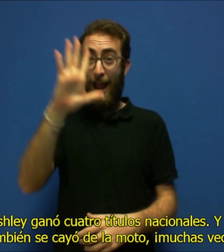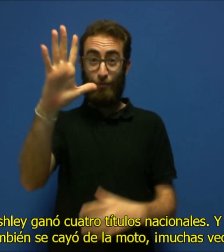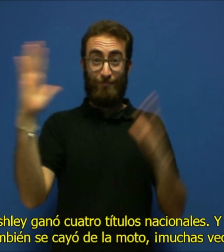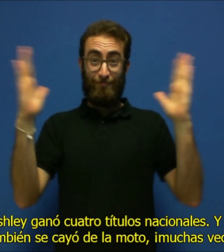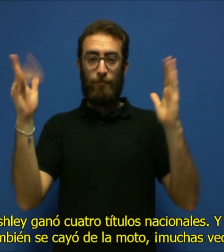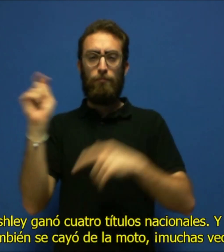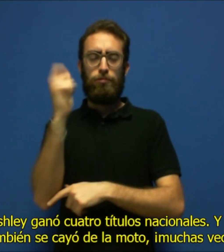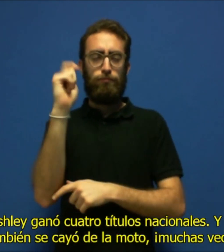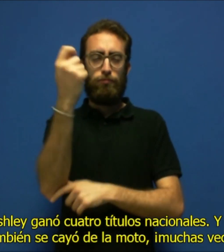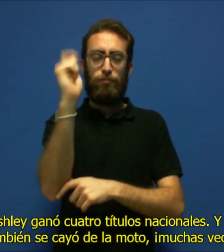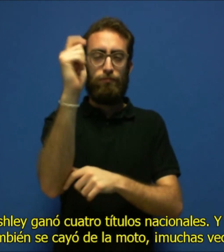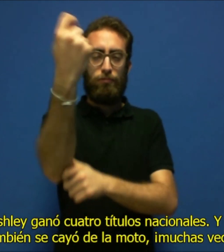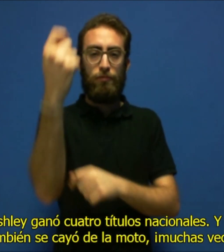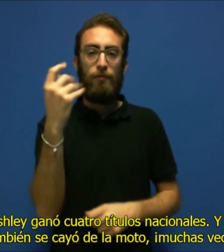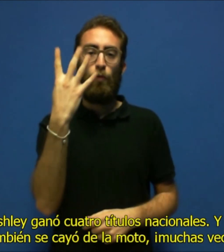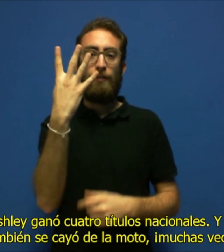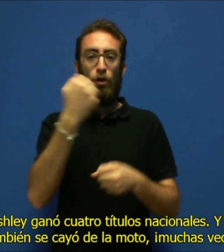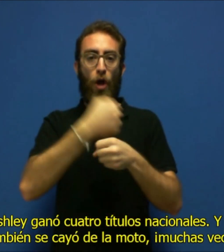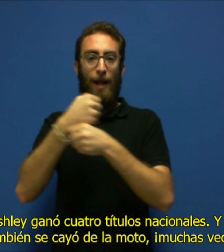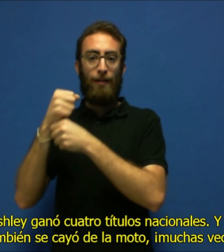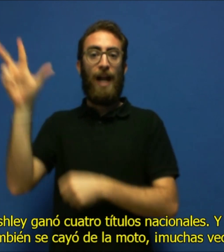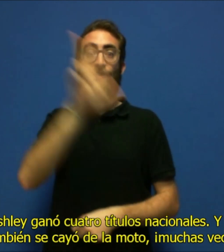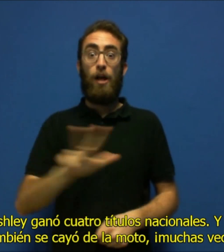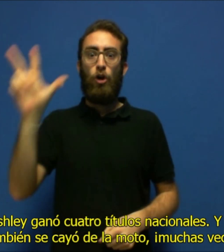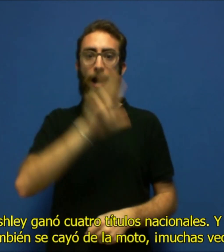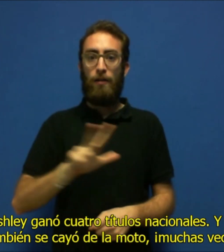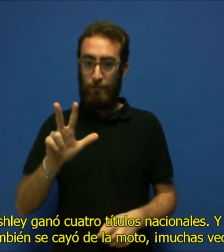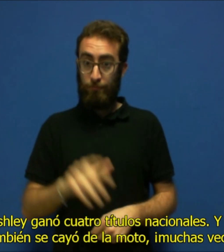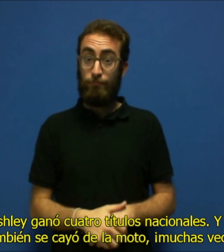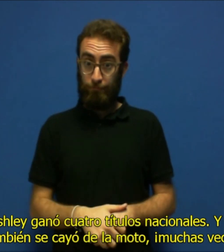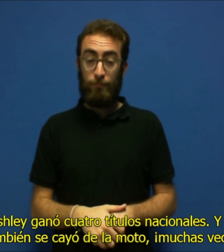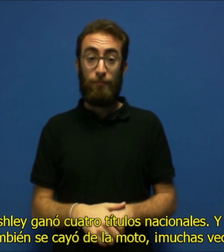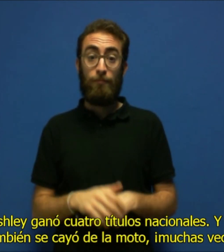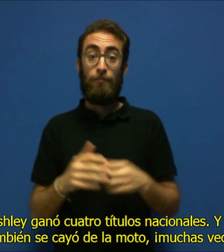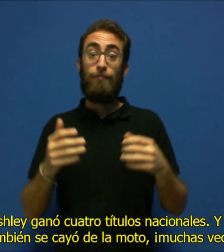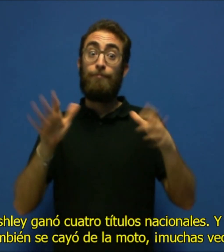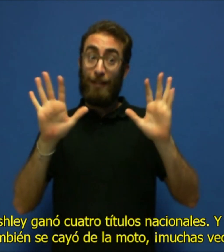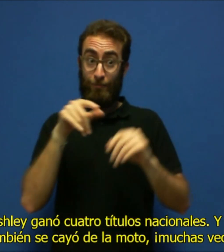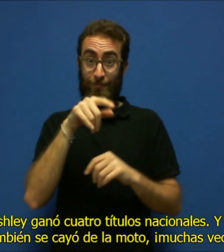alguien se le estaba acercando en 5 años ashley ganó cuatro títulos nacionales